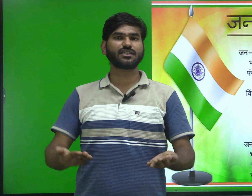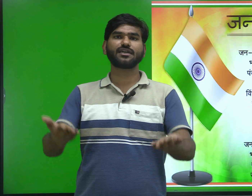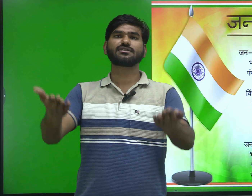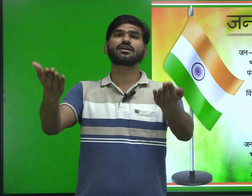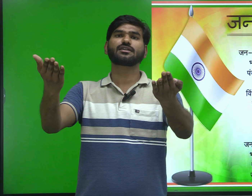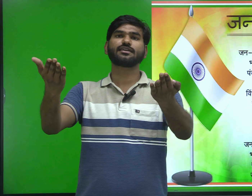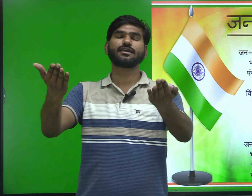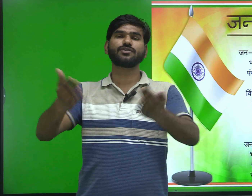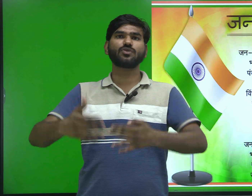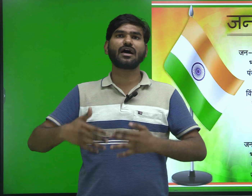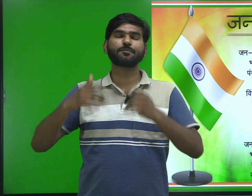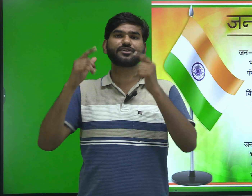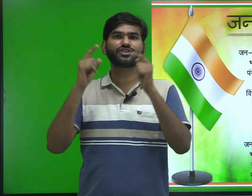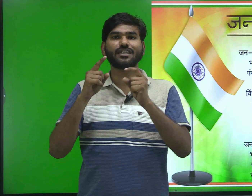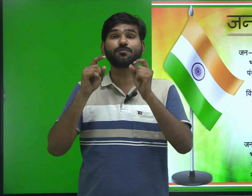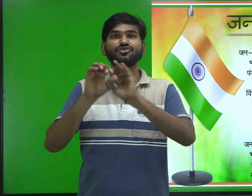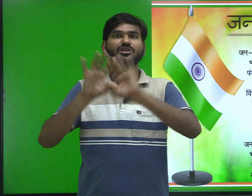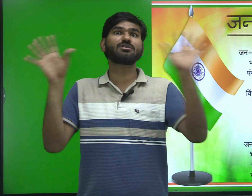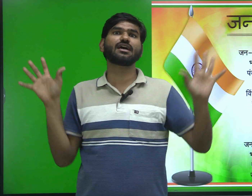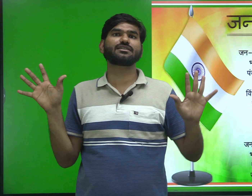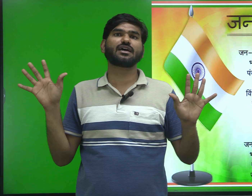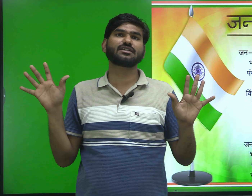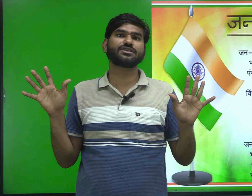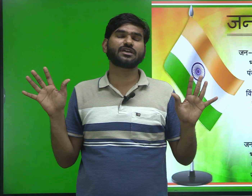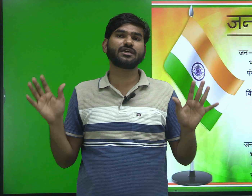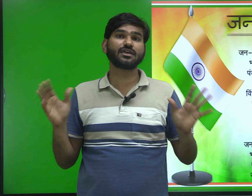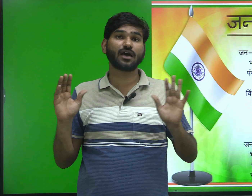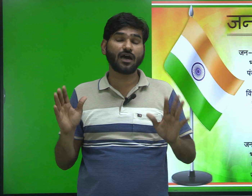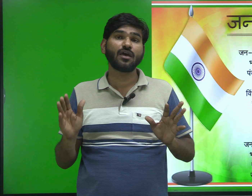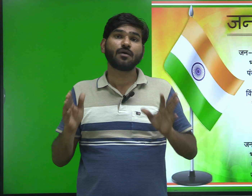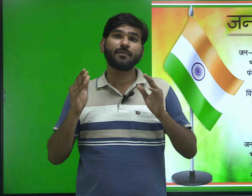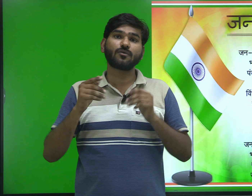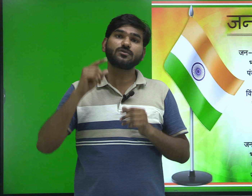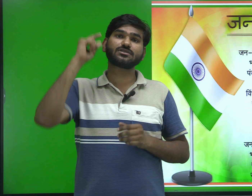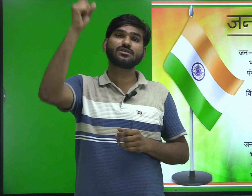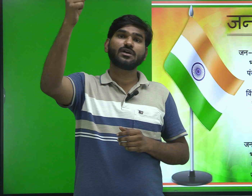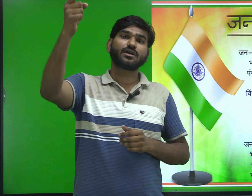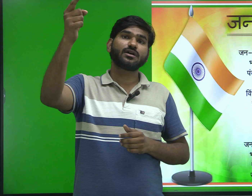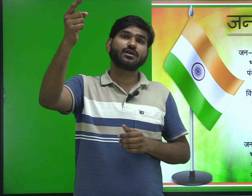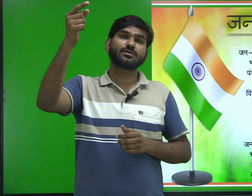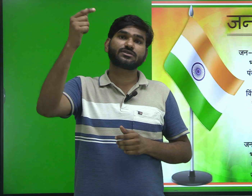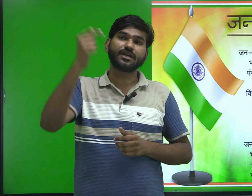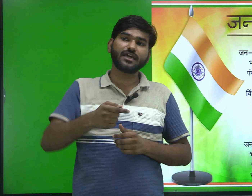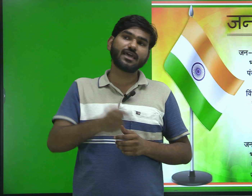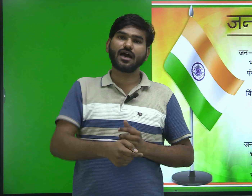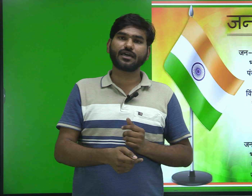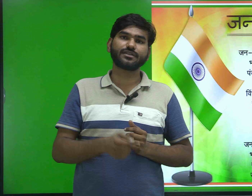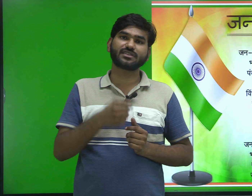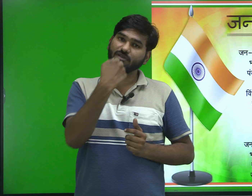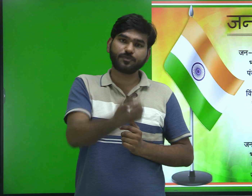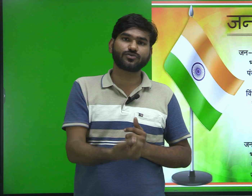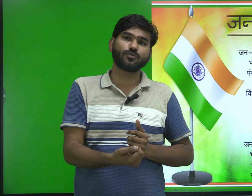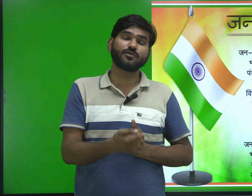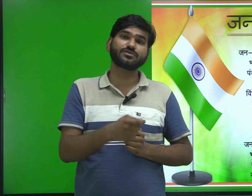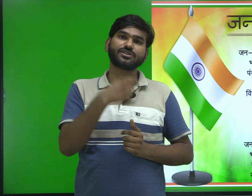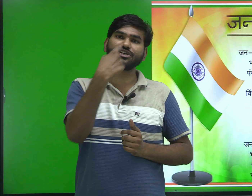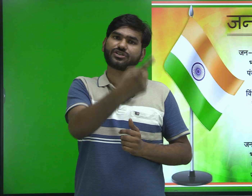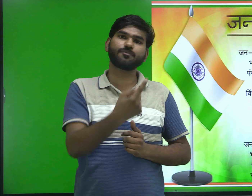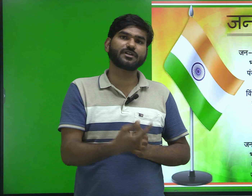से करते हैं तो आपके चेहरे पे चमक आ जानी चाहिए कि हाँ, मैं उस झंडे के आगे समर्पित हूँ, मैं उस देश के प्रति